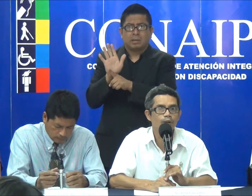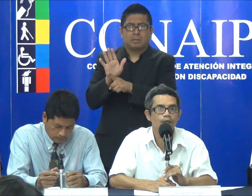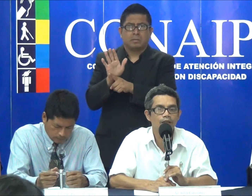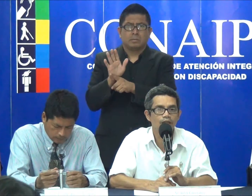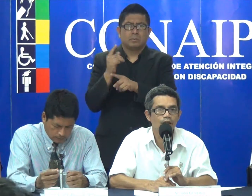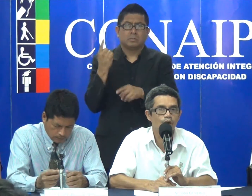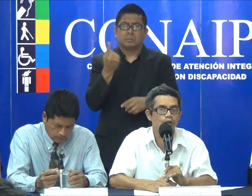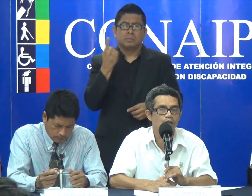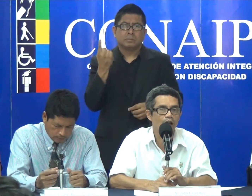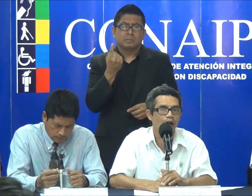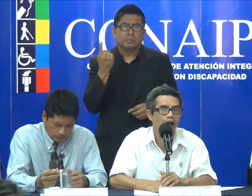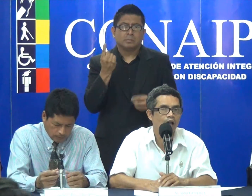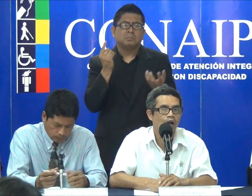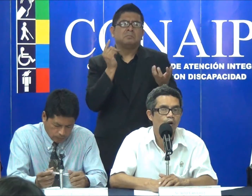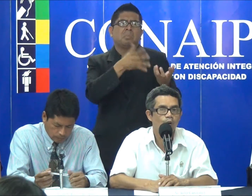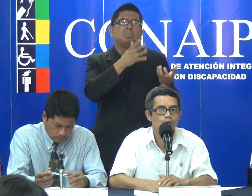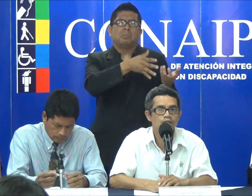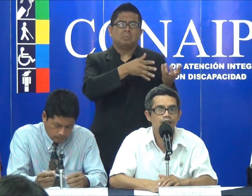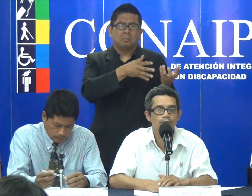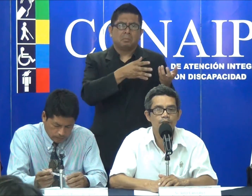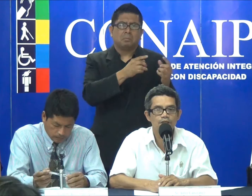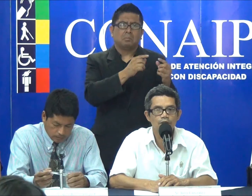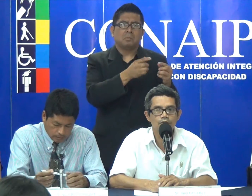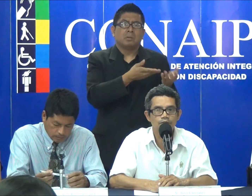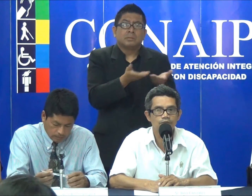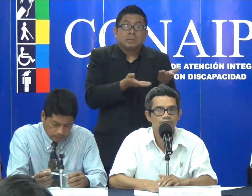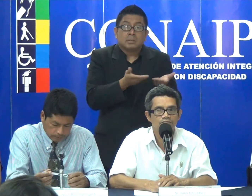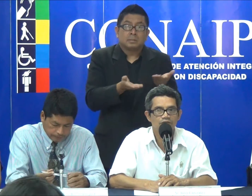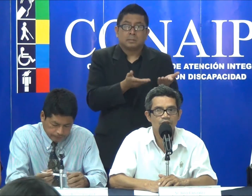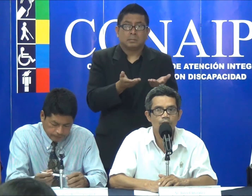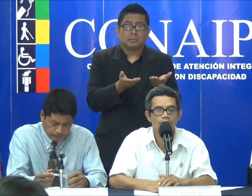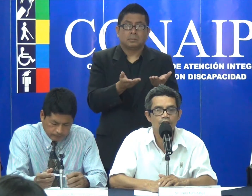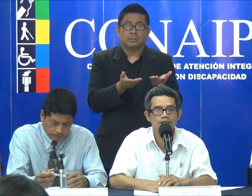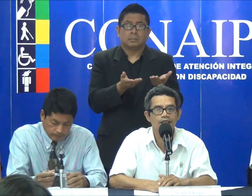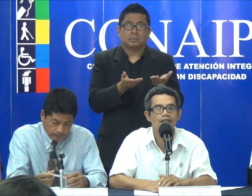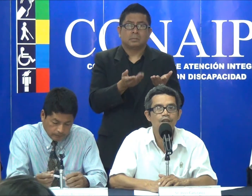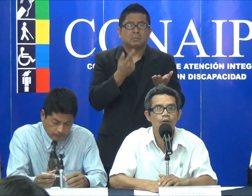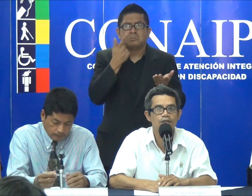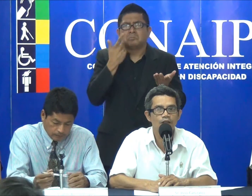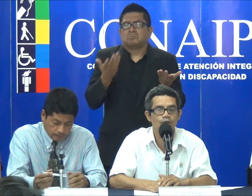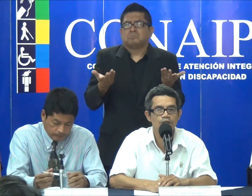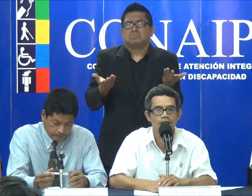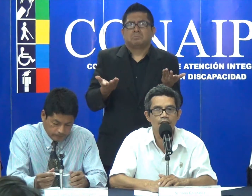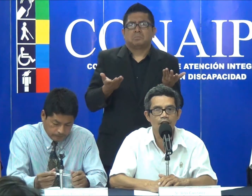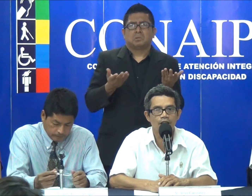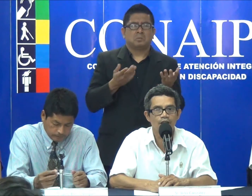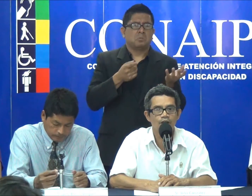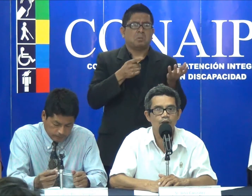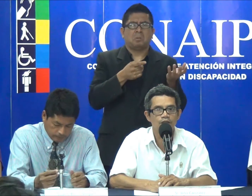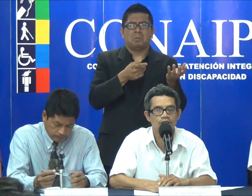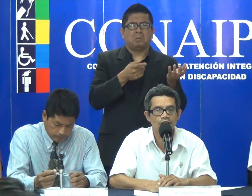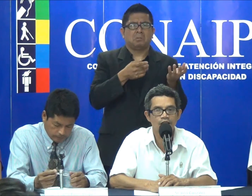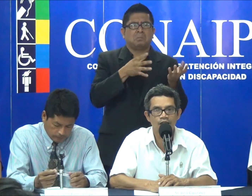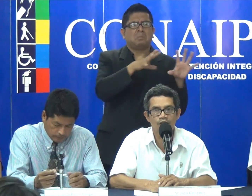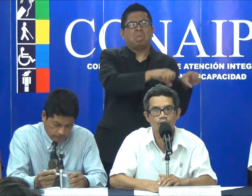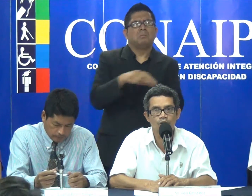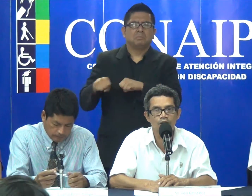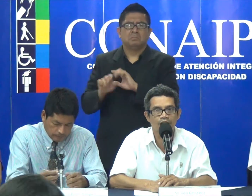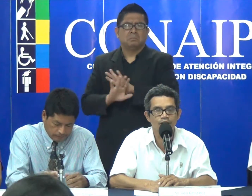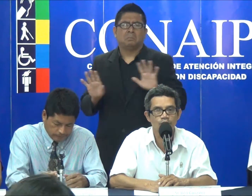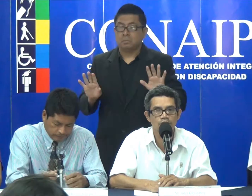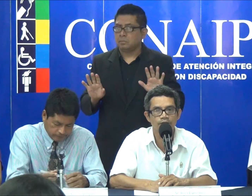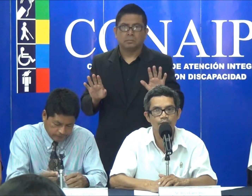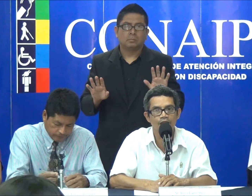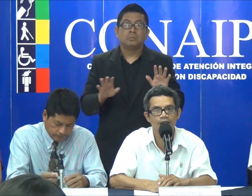atentando simplemente contra un servicio, como quien dice, quito este dulce ya. No, se está atentando